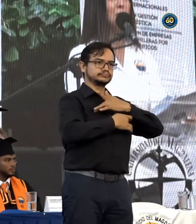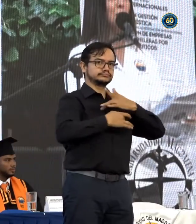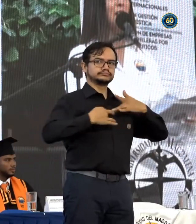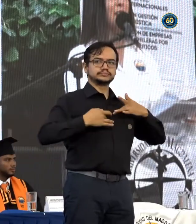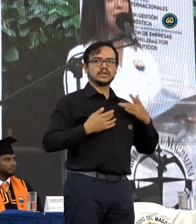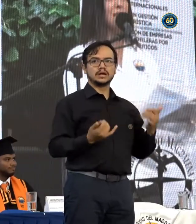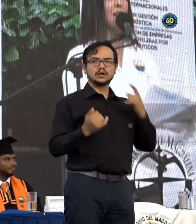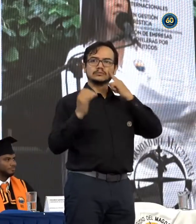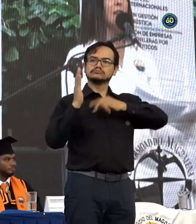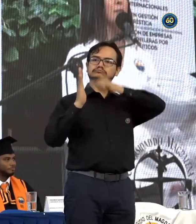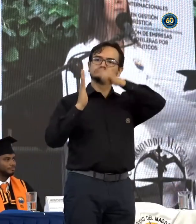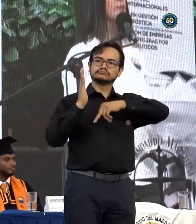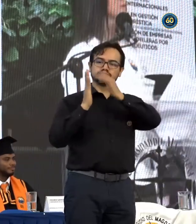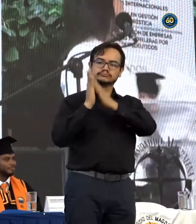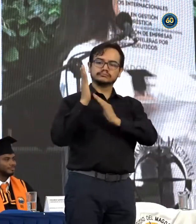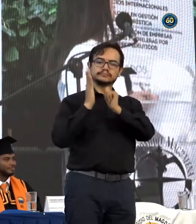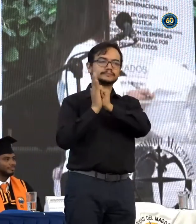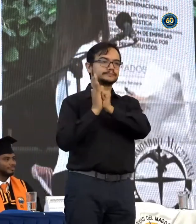exacta